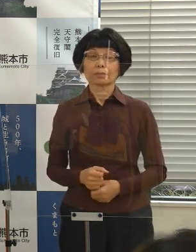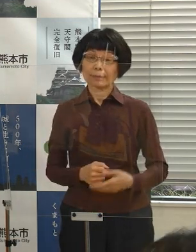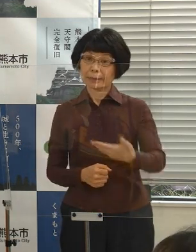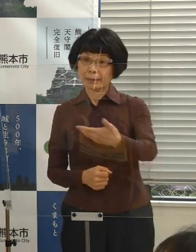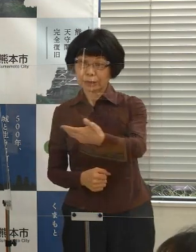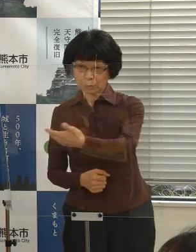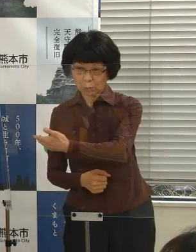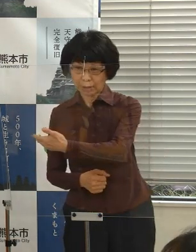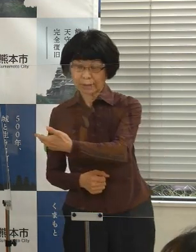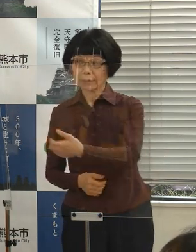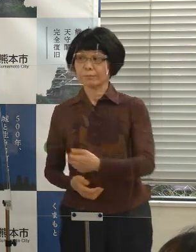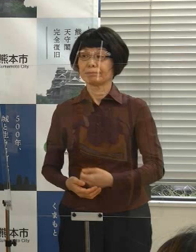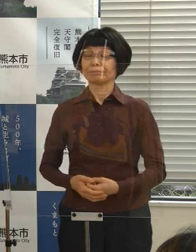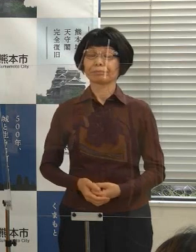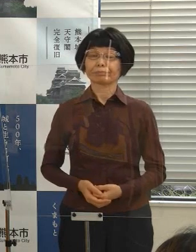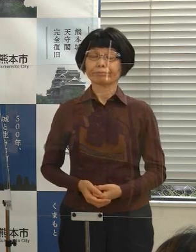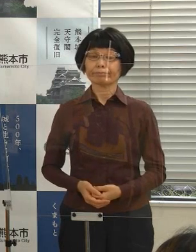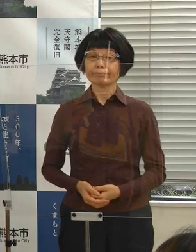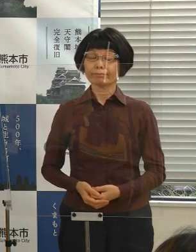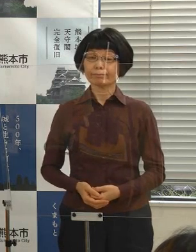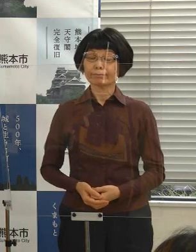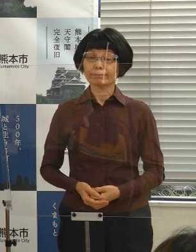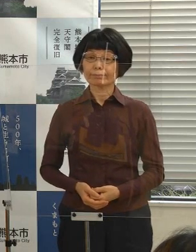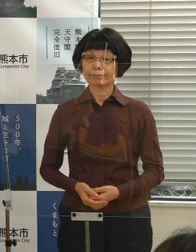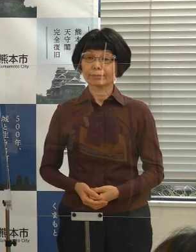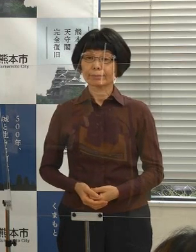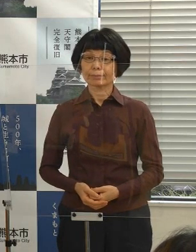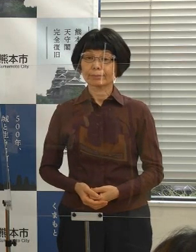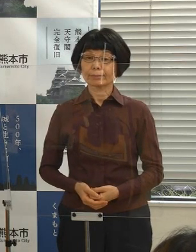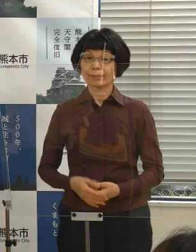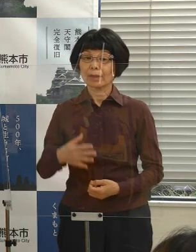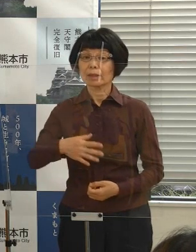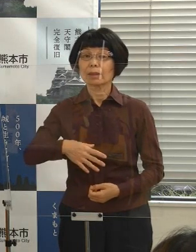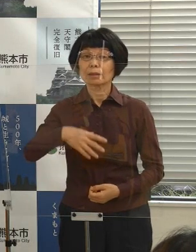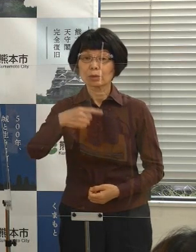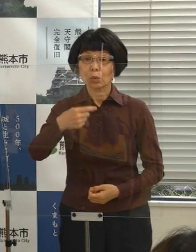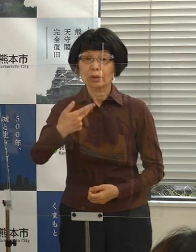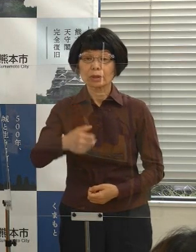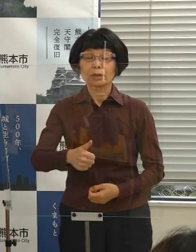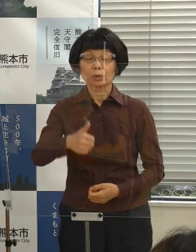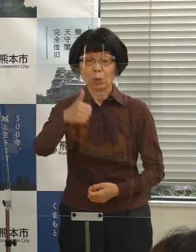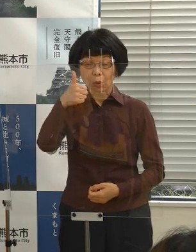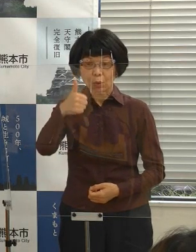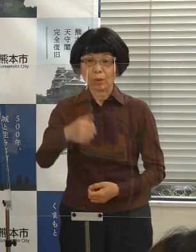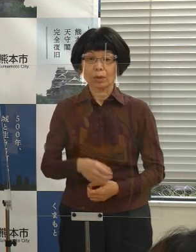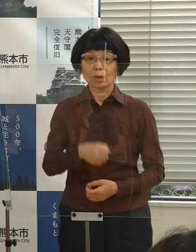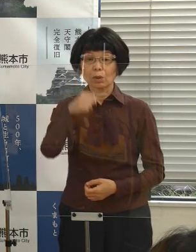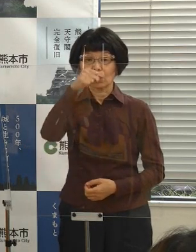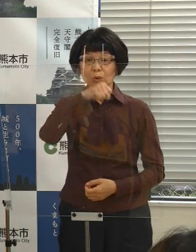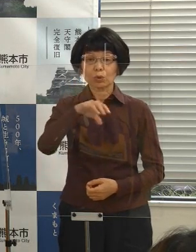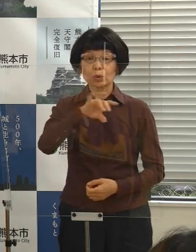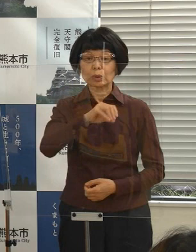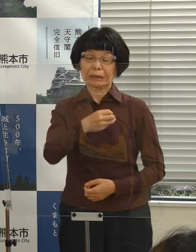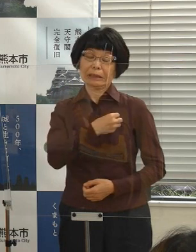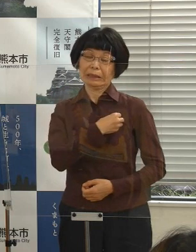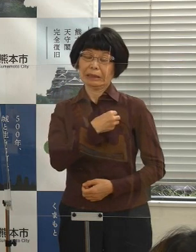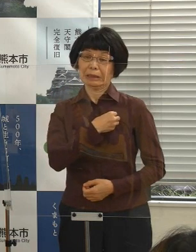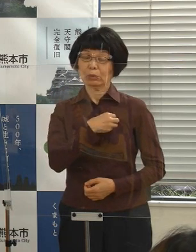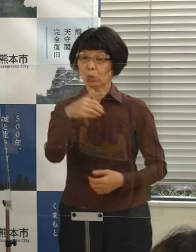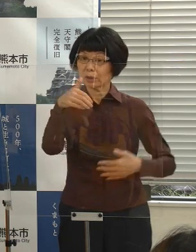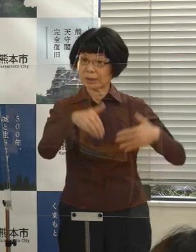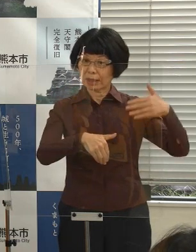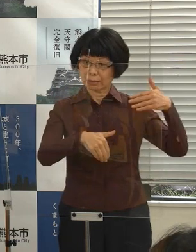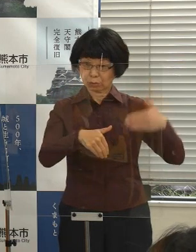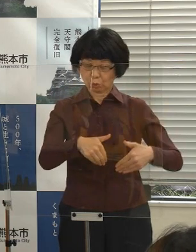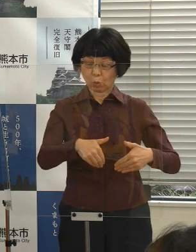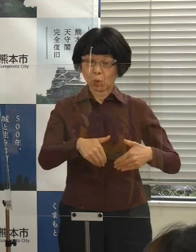これもすみません、話変わるんですが、冒頭市長がちょっとお触れになってた衆議院選挙の、選挙管理委員会の件な